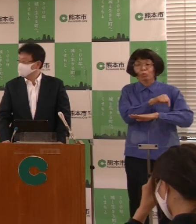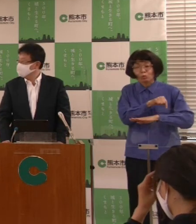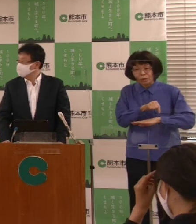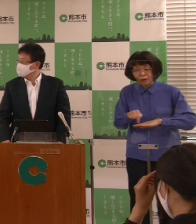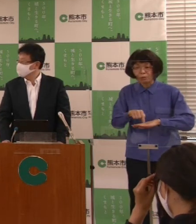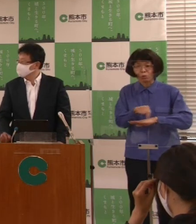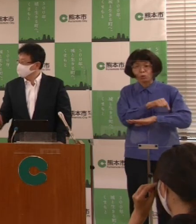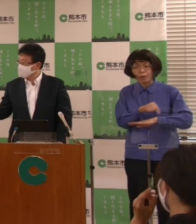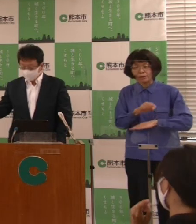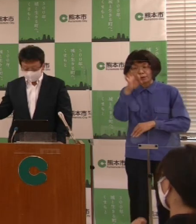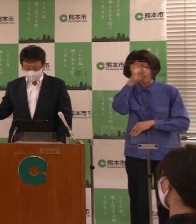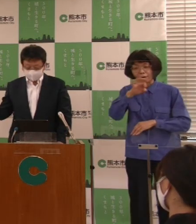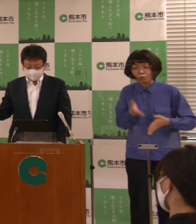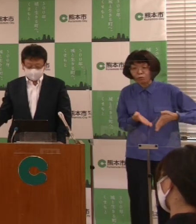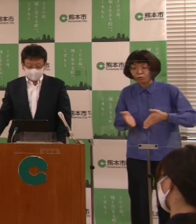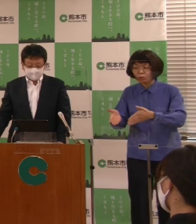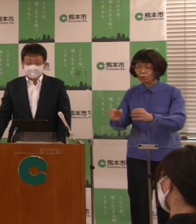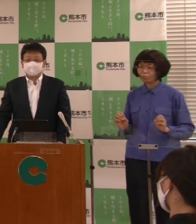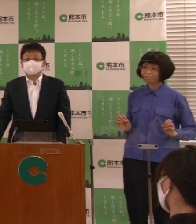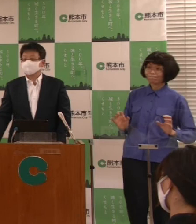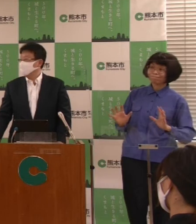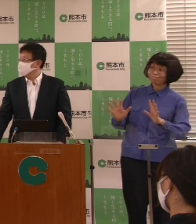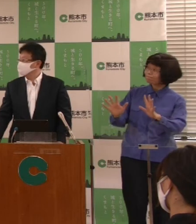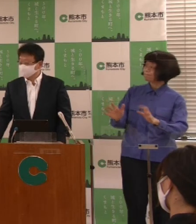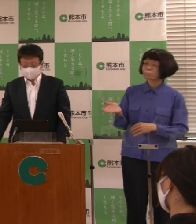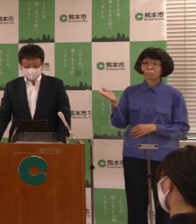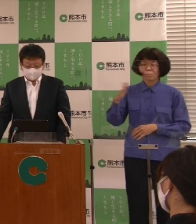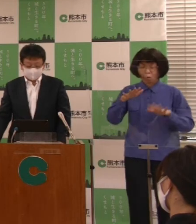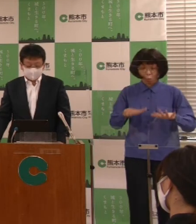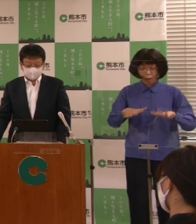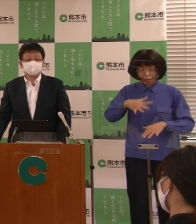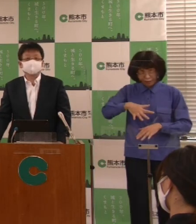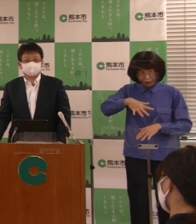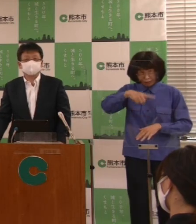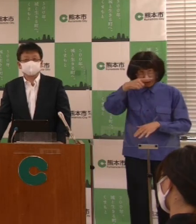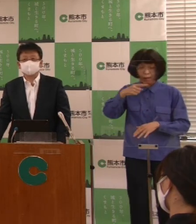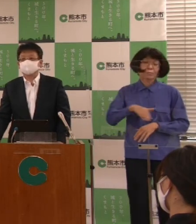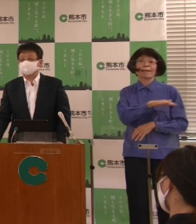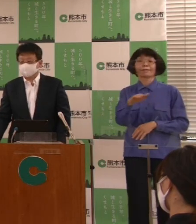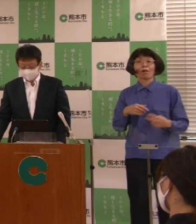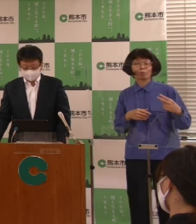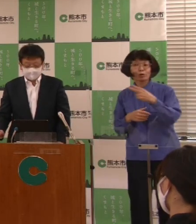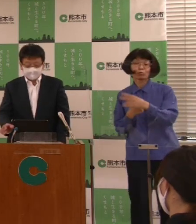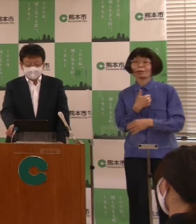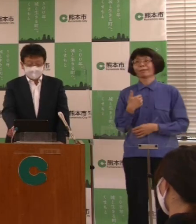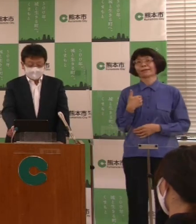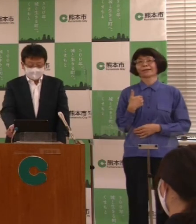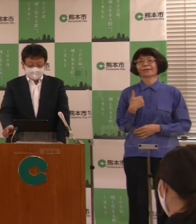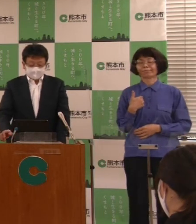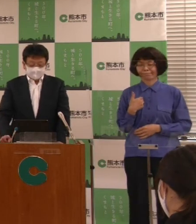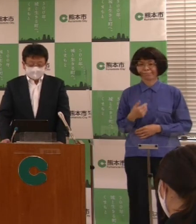別見学通路のこのライトアップというものが今回初のお披露目ということになります。